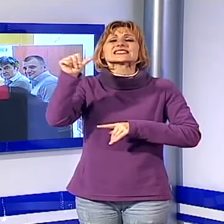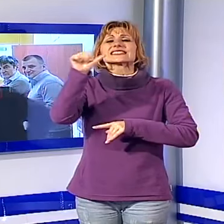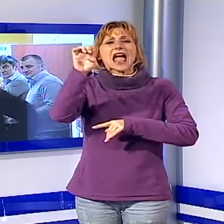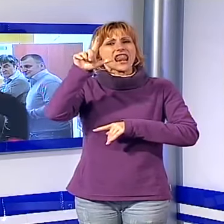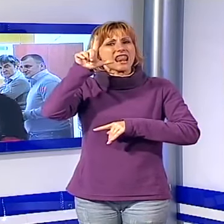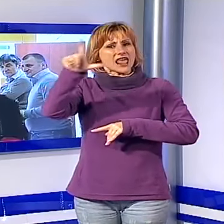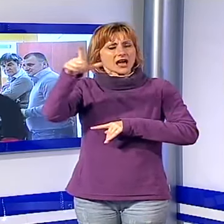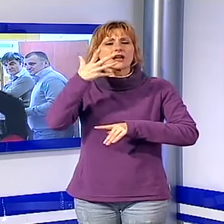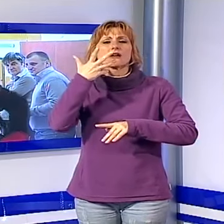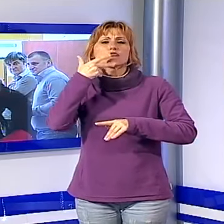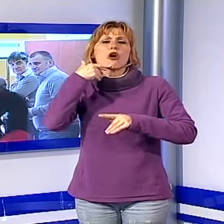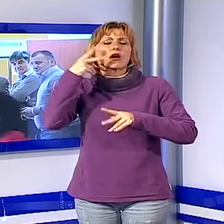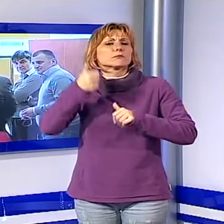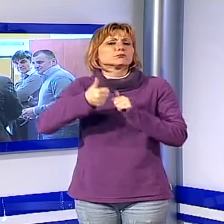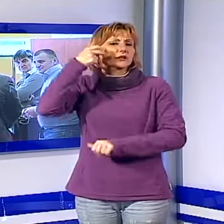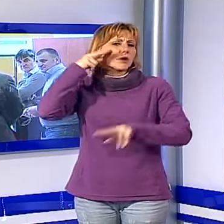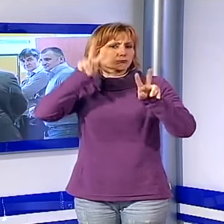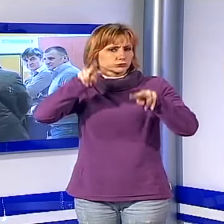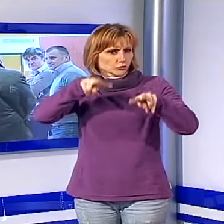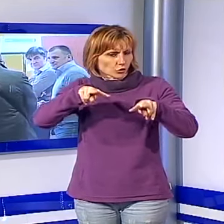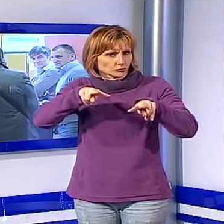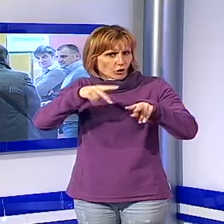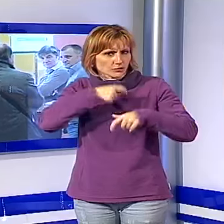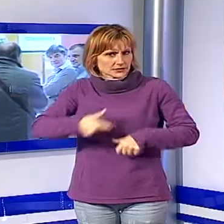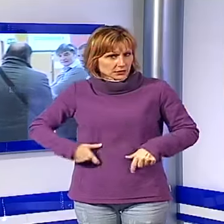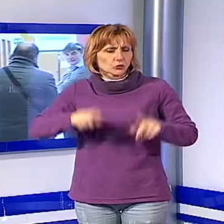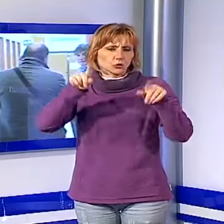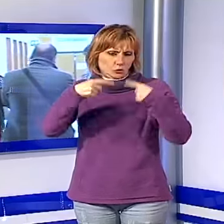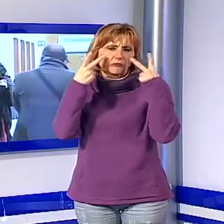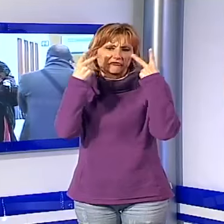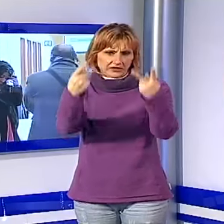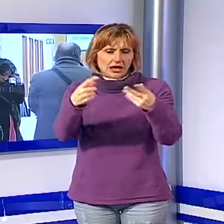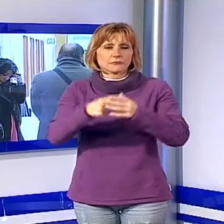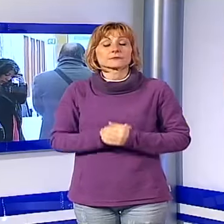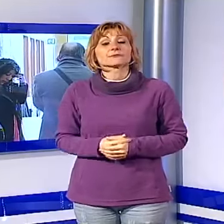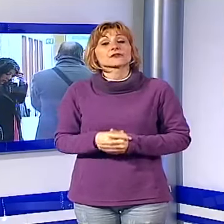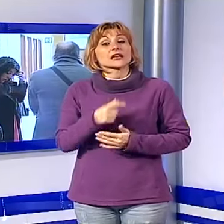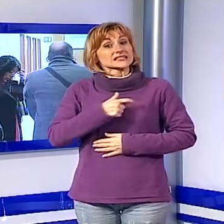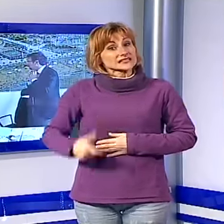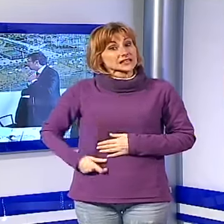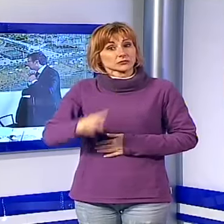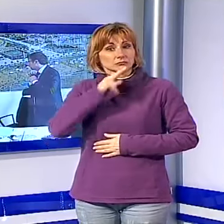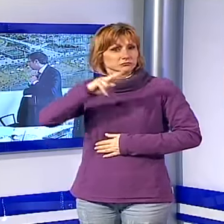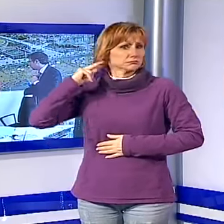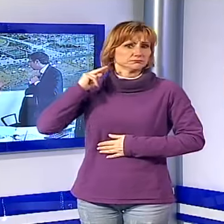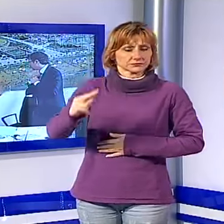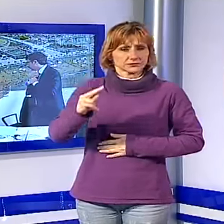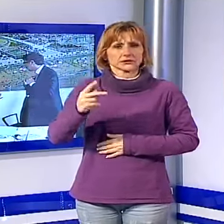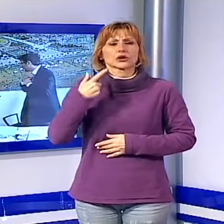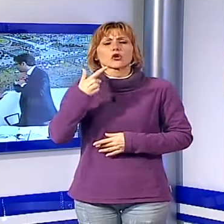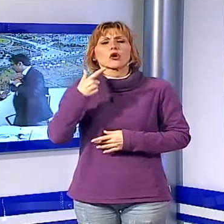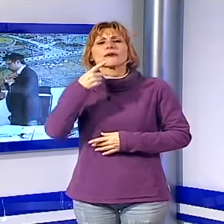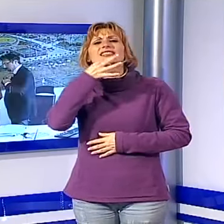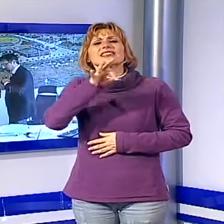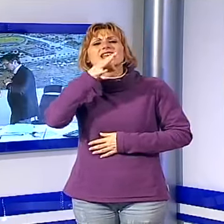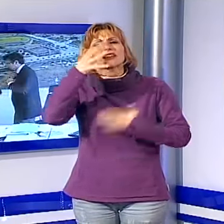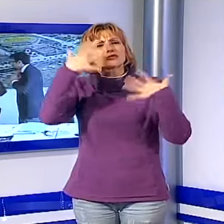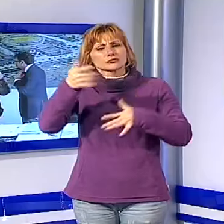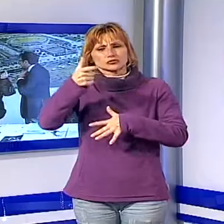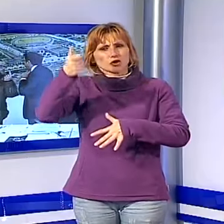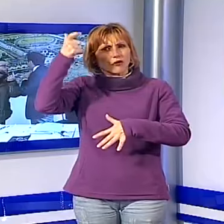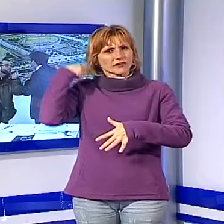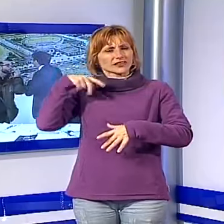prima procedere ad una verifica con il sindaco. Intanto Betti risponde così alle dure dichiarazioni di giovedì scorso degli ormai suoi